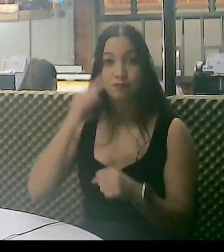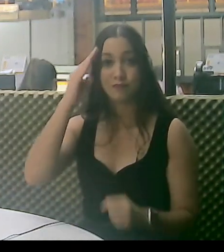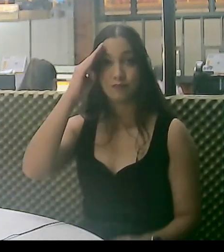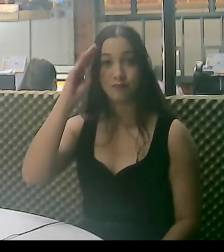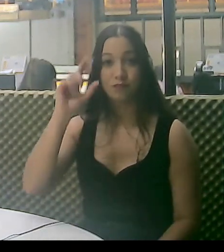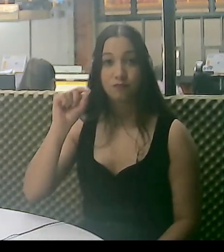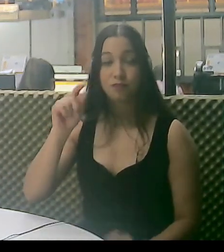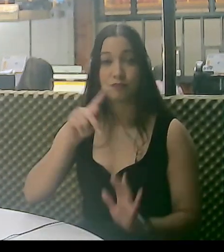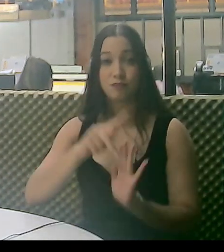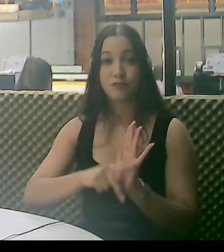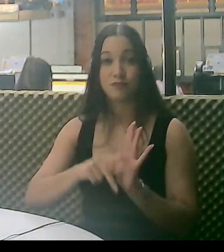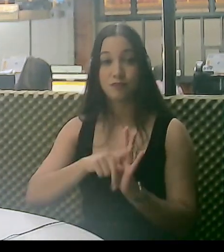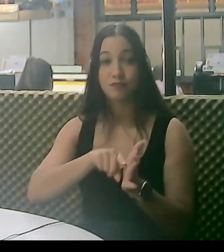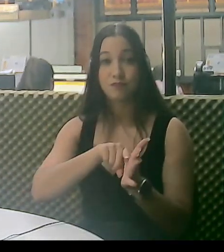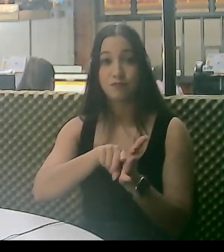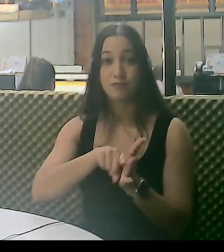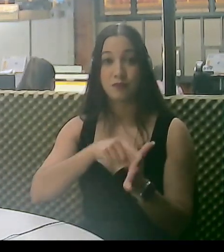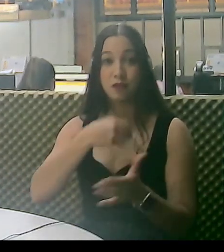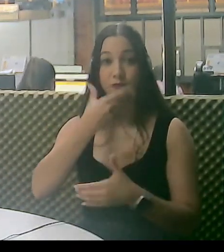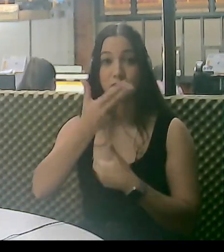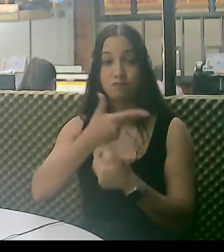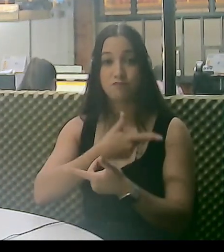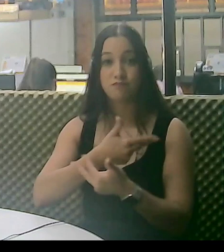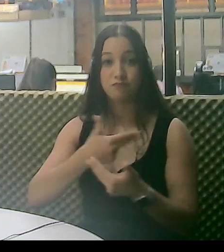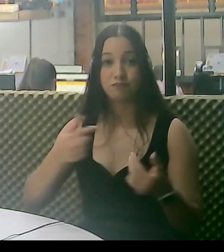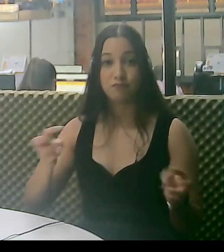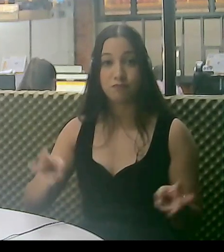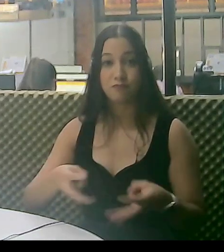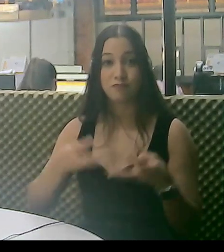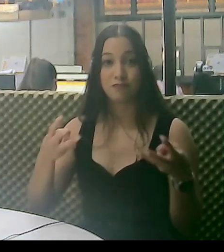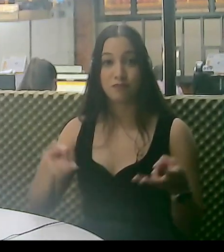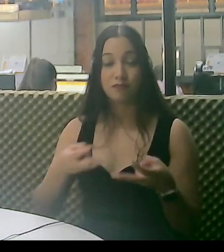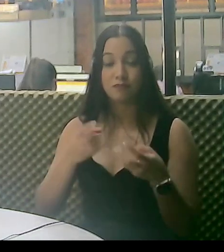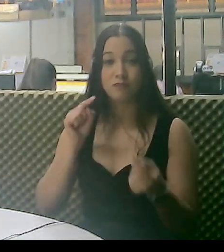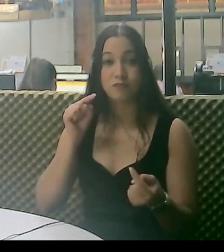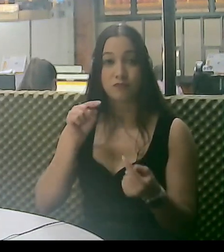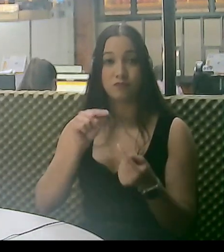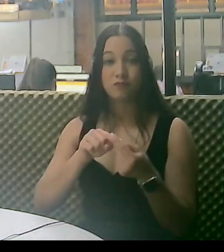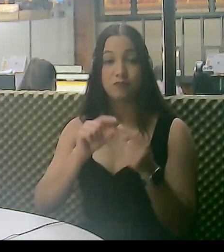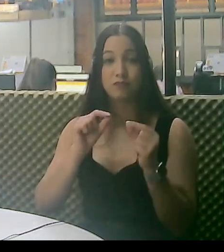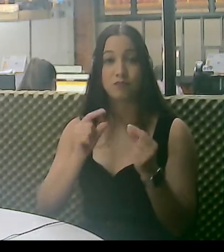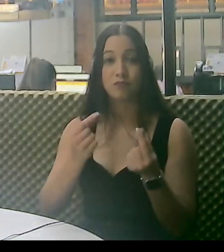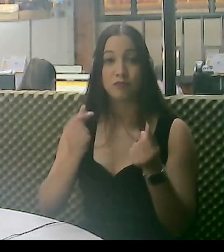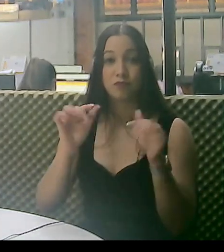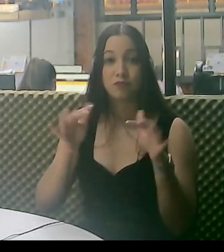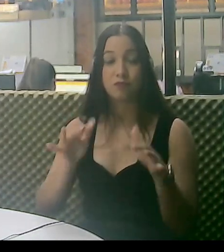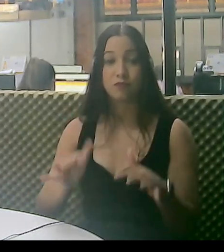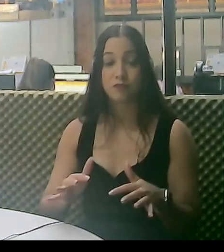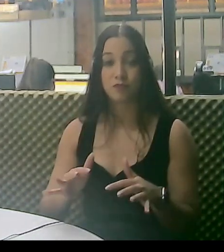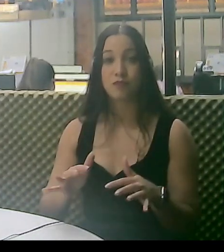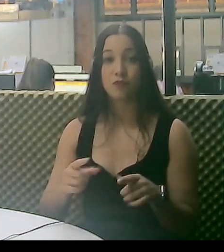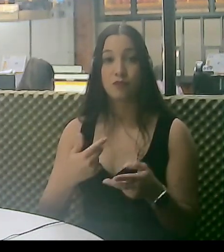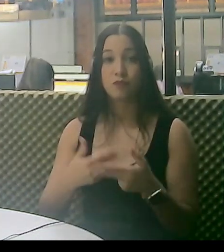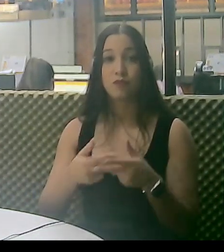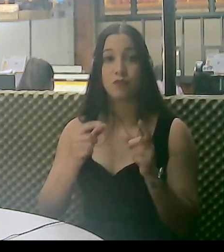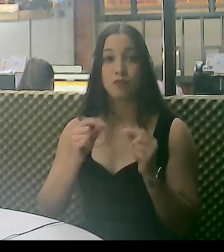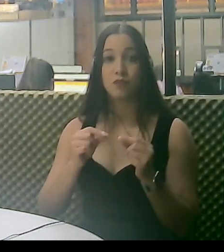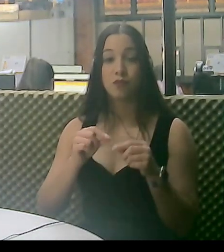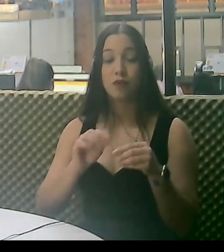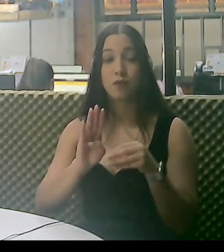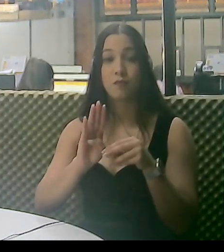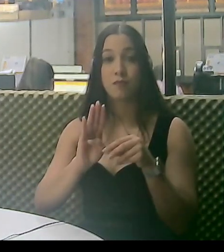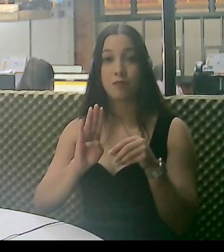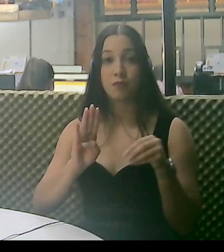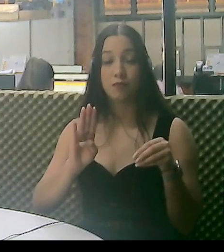os projetos de pesquisa em fruticultura e hortaliças, que buscam uma produção econômica e racional, utilizando o